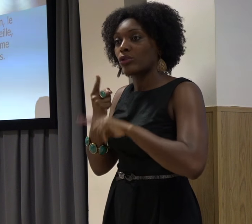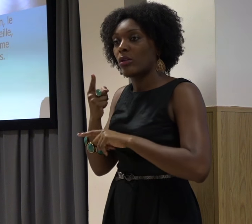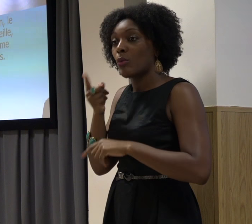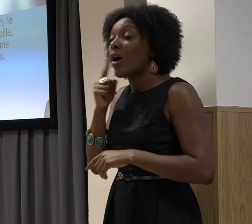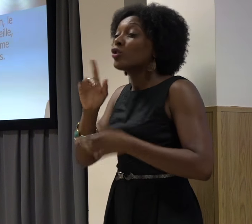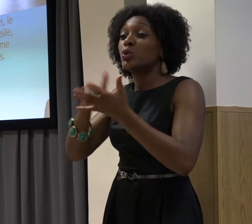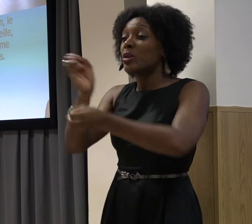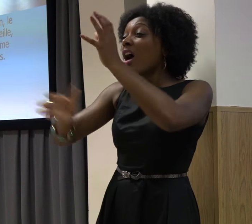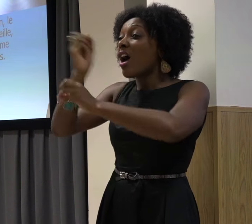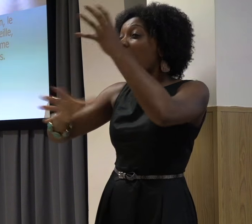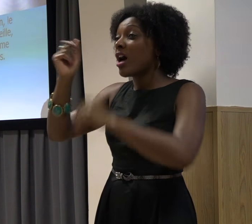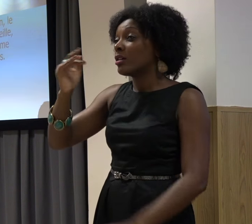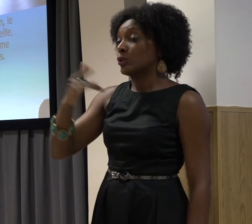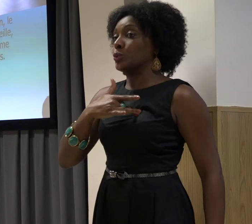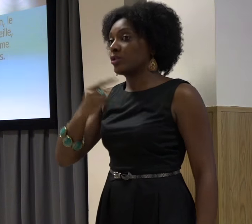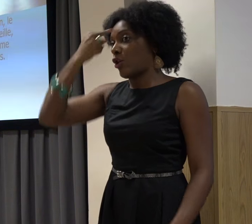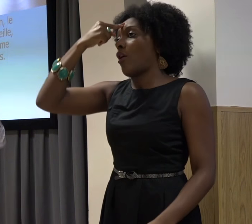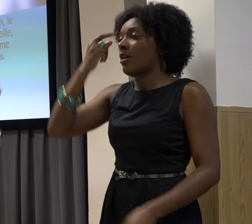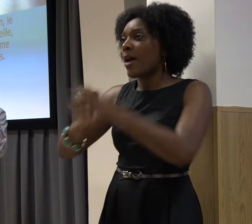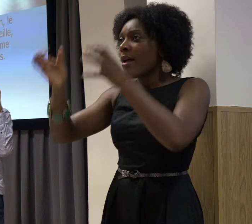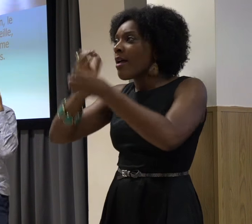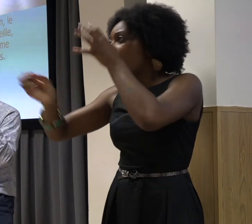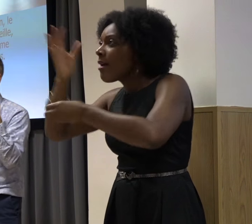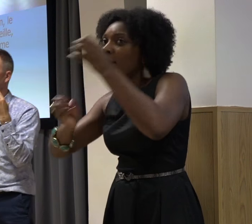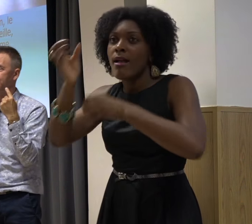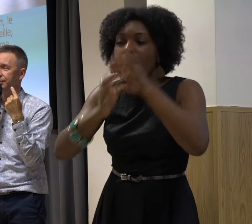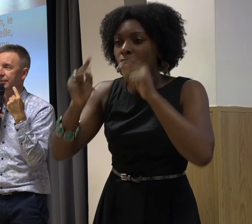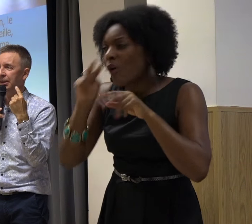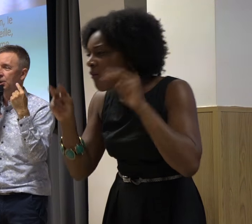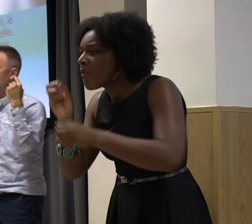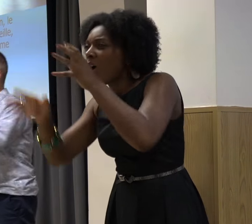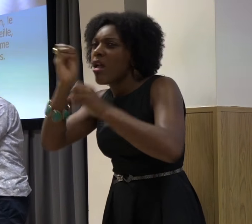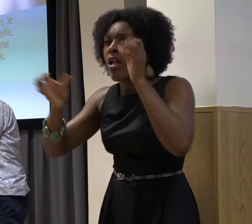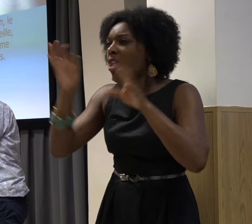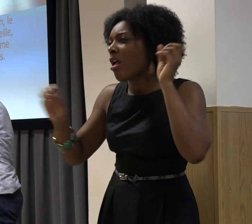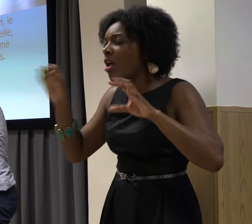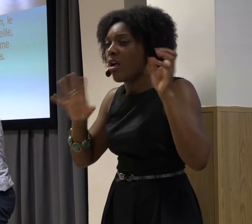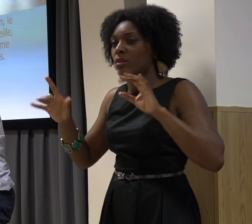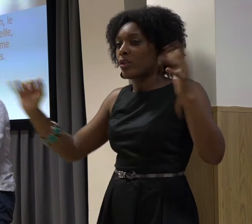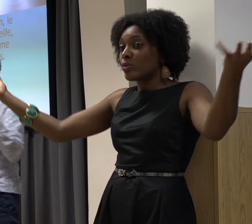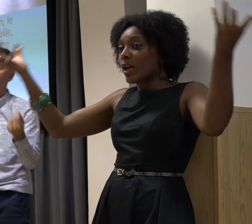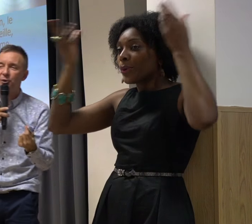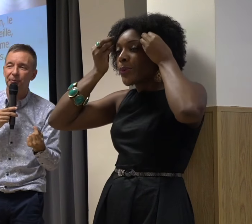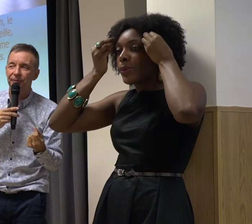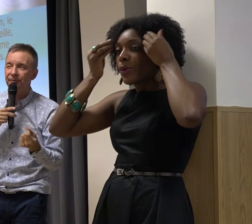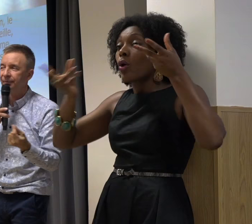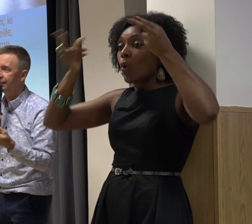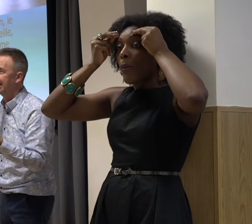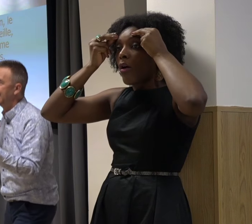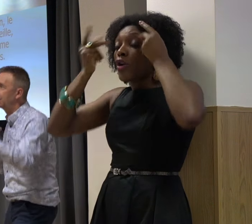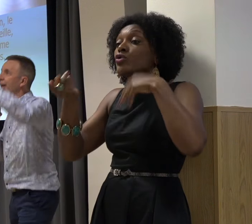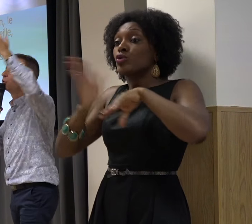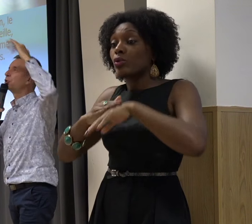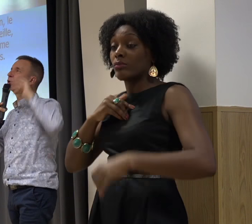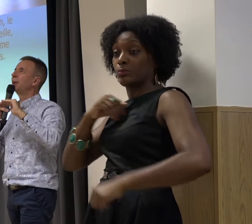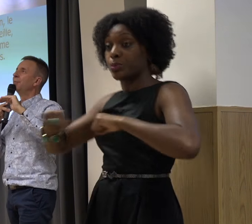entendons touche notre intellect, touche nos pensées, touche nos décisions. Nous entendons et nous réagissons en fonction. Et